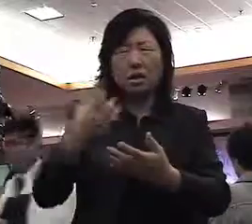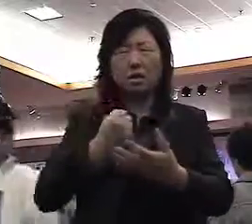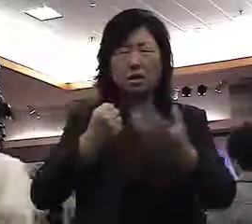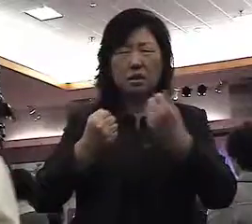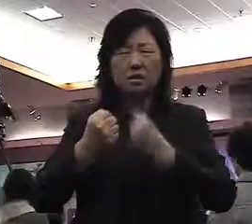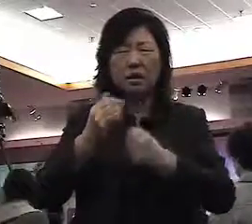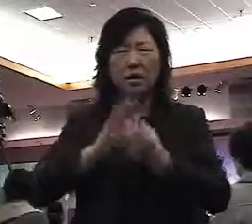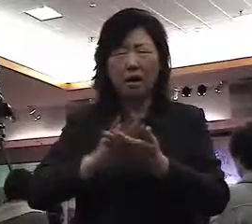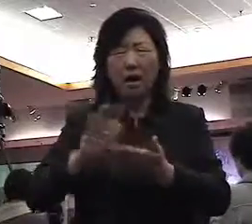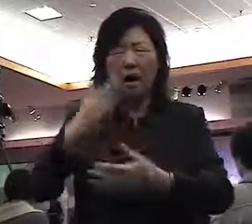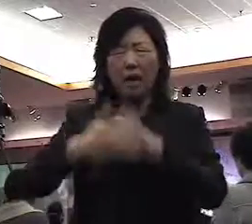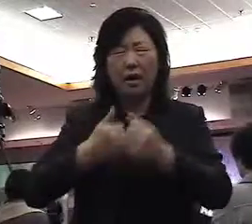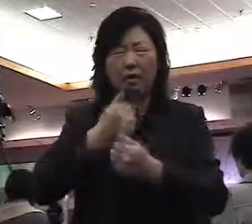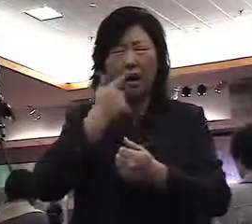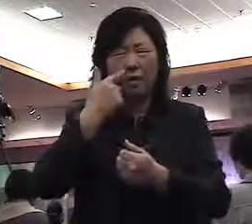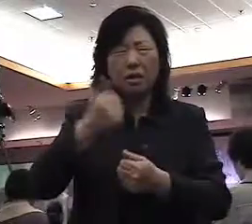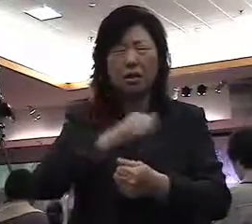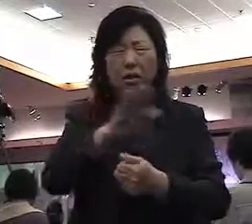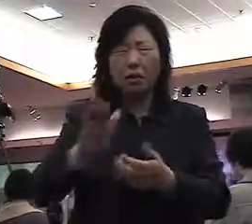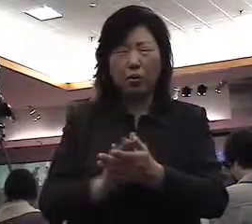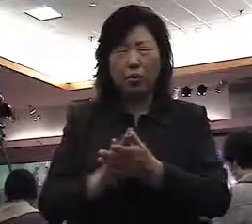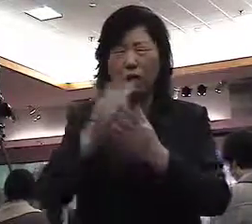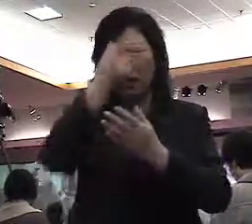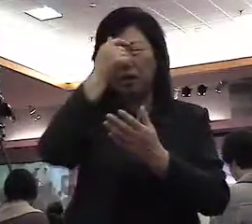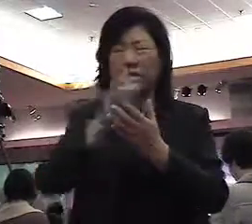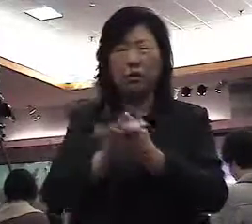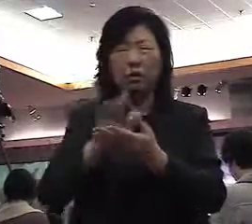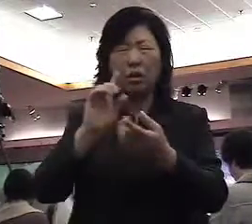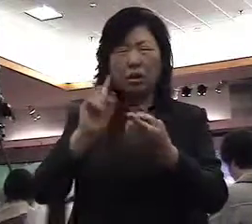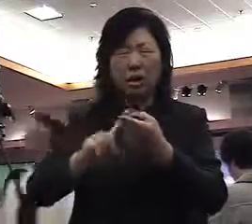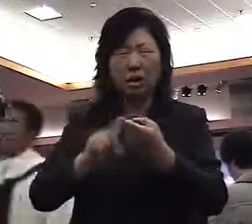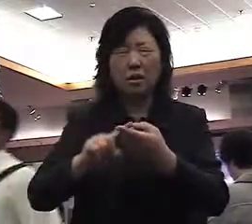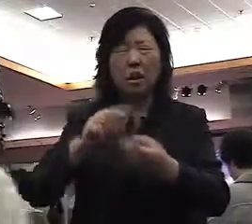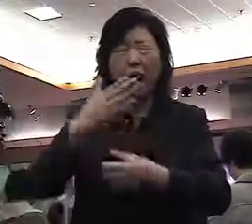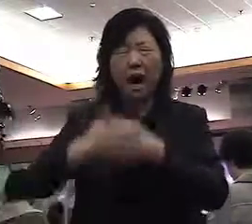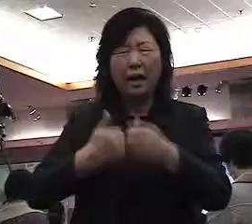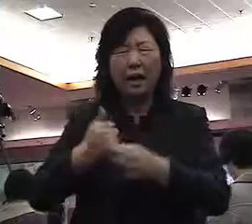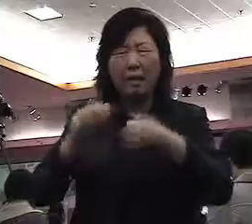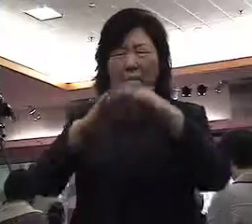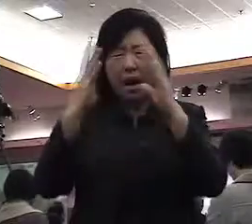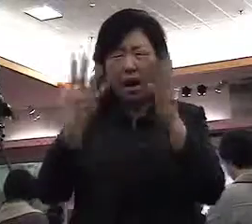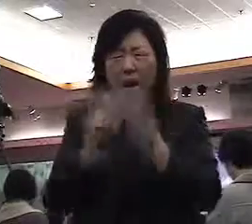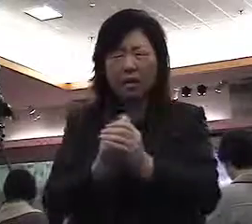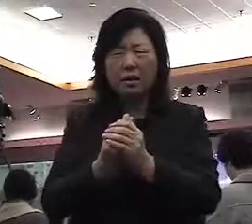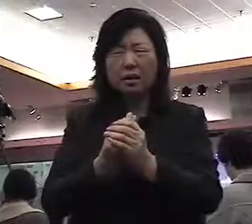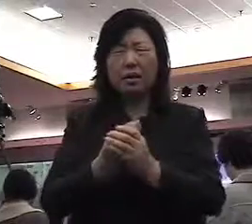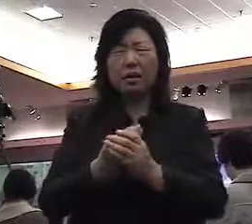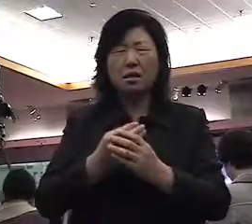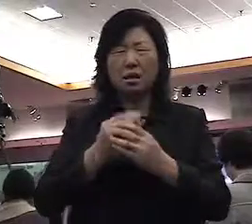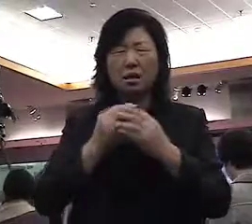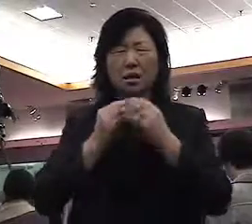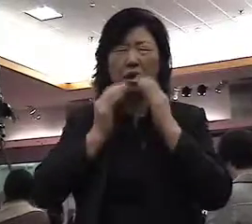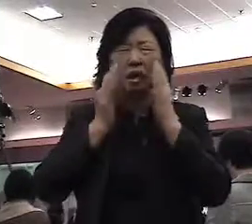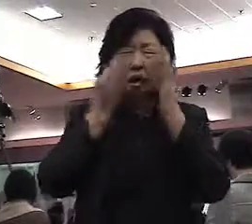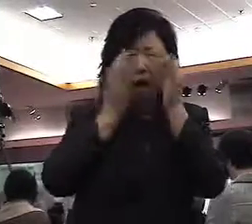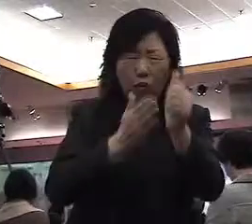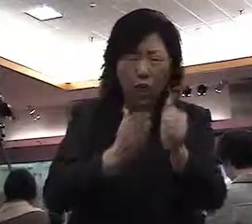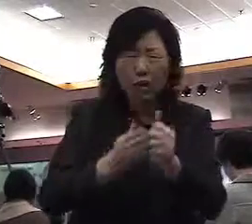주시옵소서. 아버지 지금 간절한 기도의 소망이 많이 있습니다. 아버지 오늘 주님의